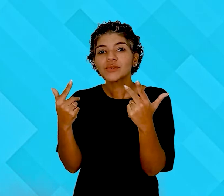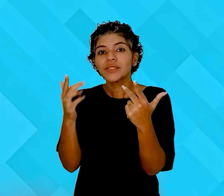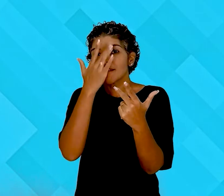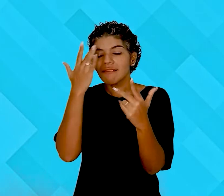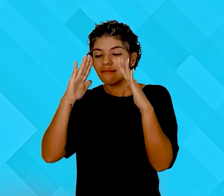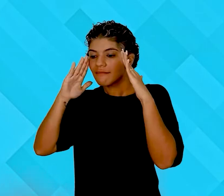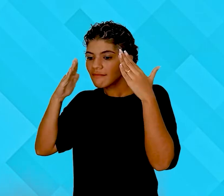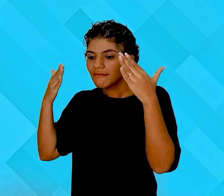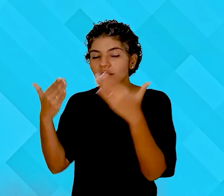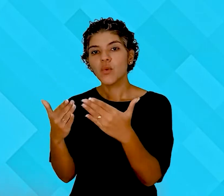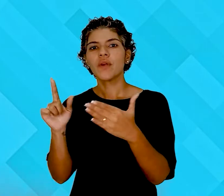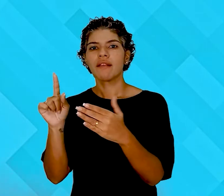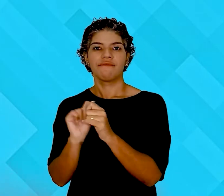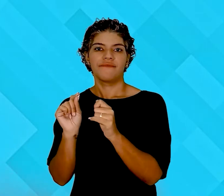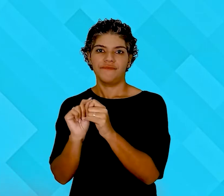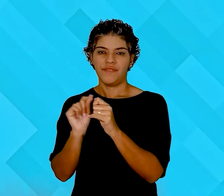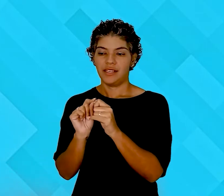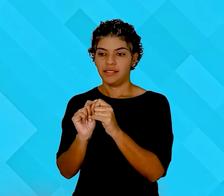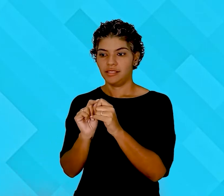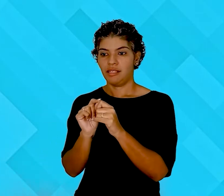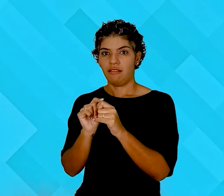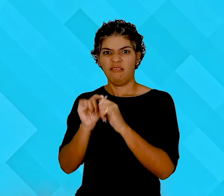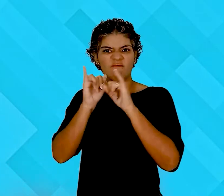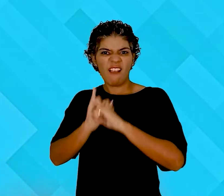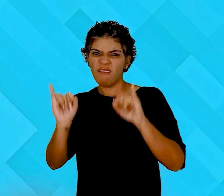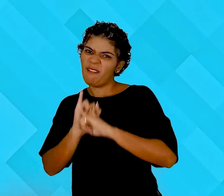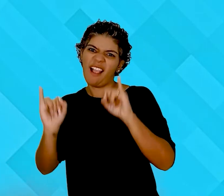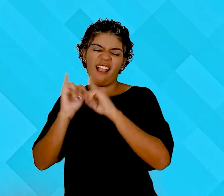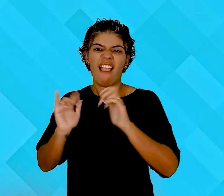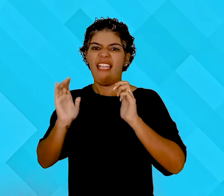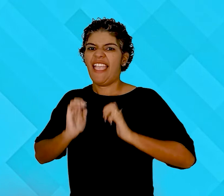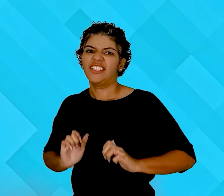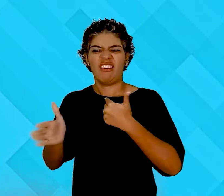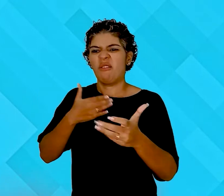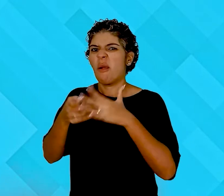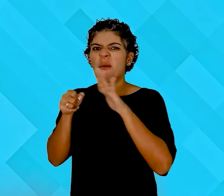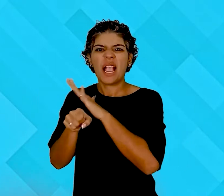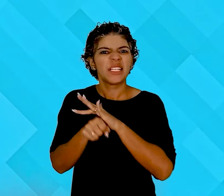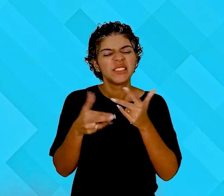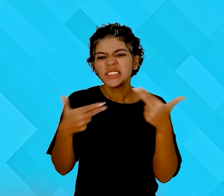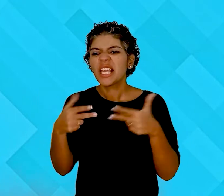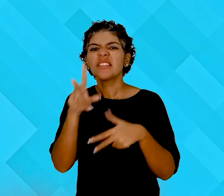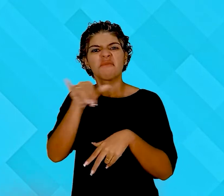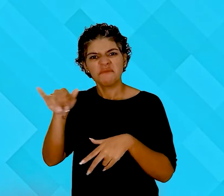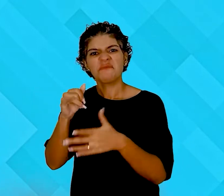comprar mesmo, e falando de uma forma desumana, enquanto uns tentavam humanizar ao máximo, outros falando de uma forma